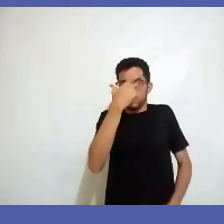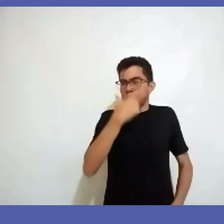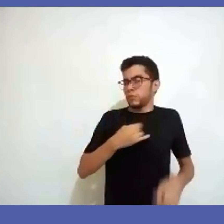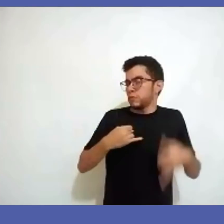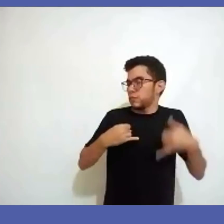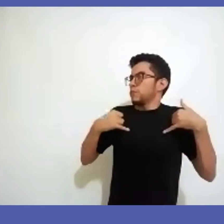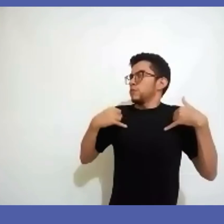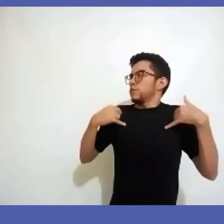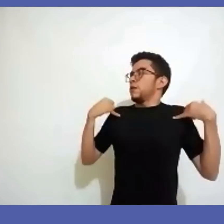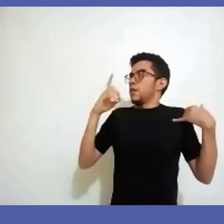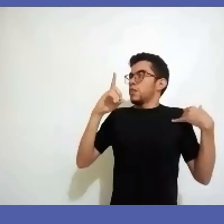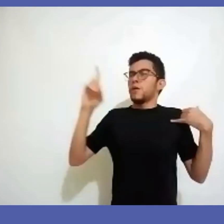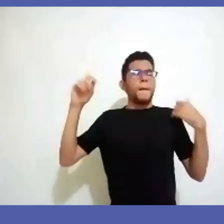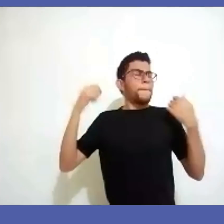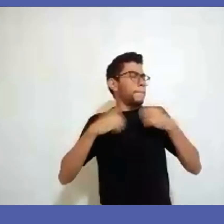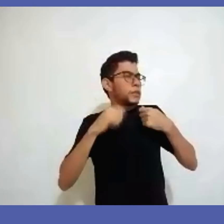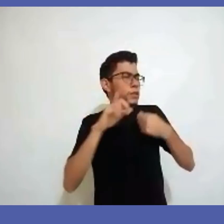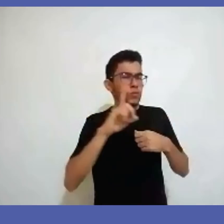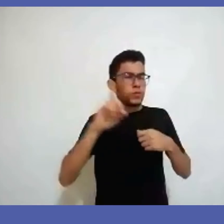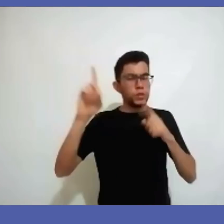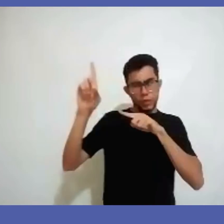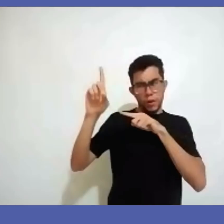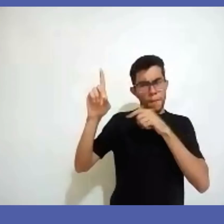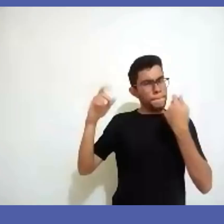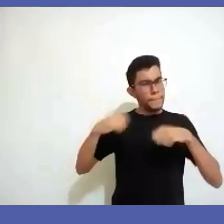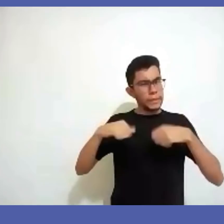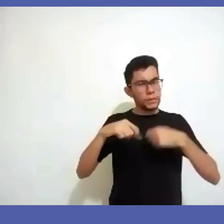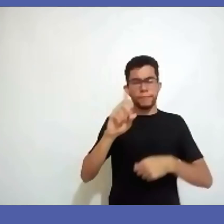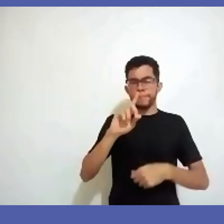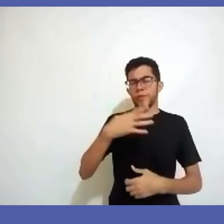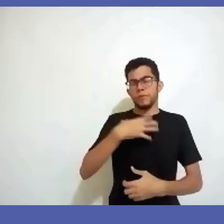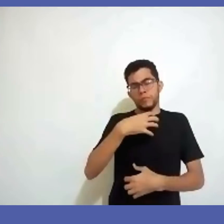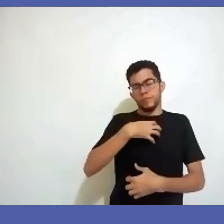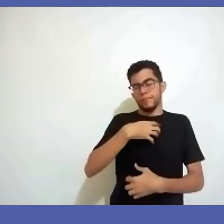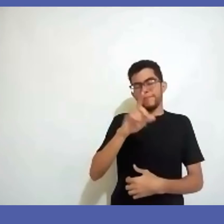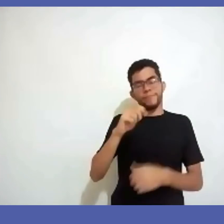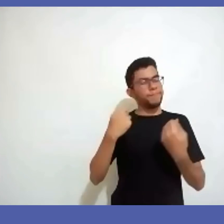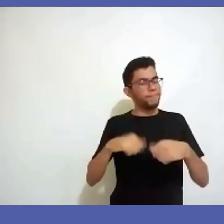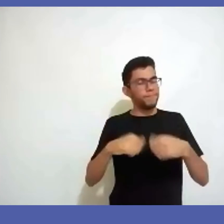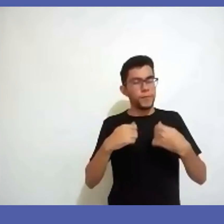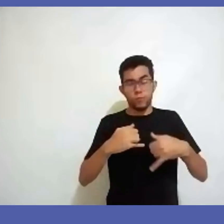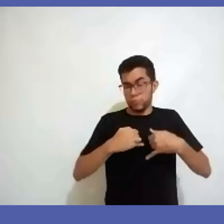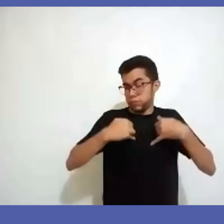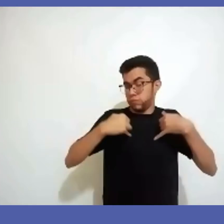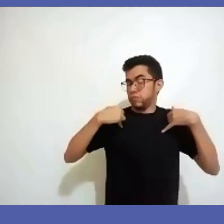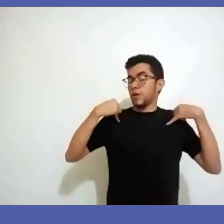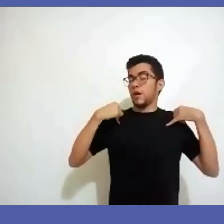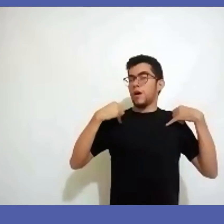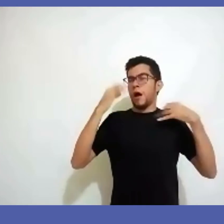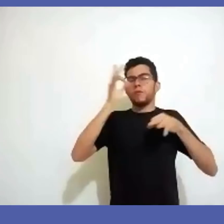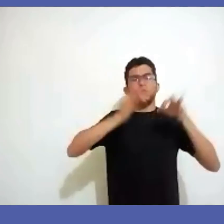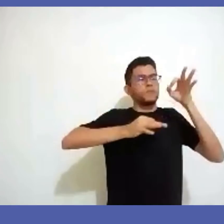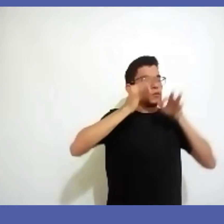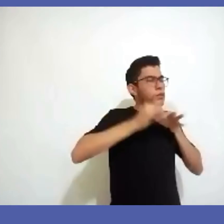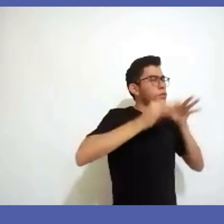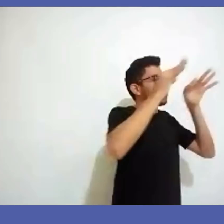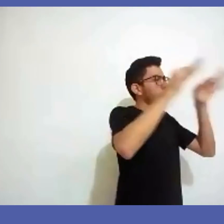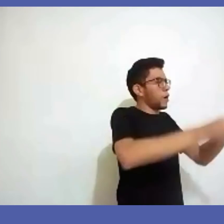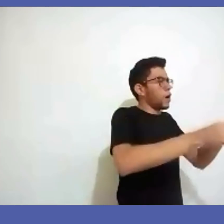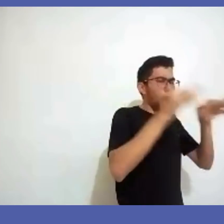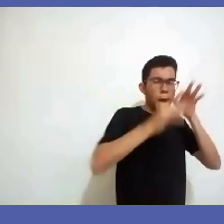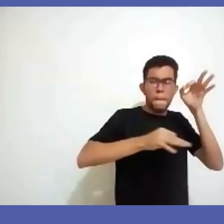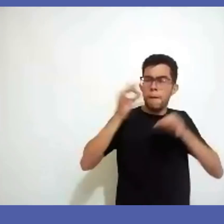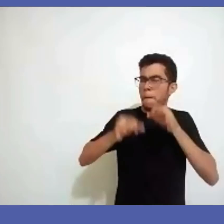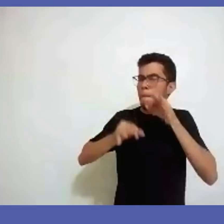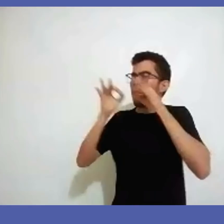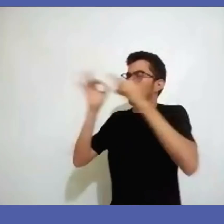minha carne eu me julgo muito bom, muito importante, julgo que as minhas opiniões são as melhores, que eu sou superior aos